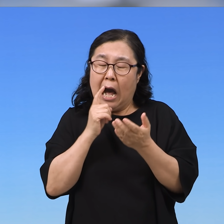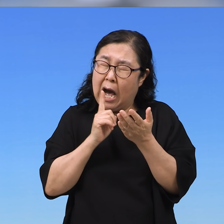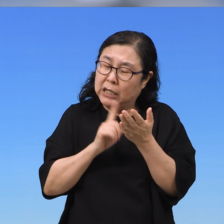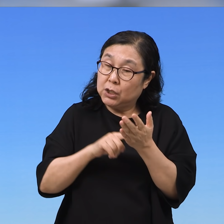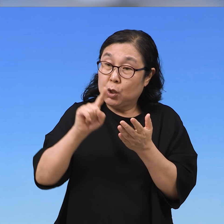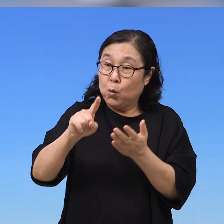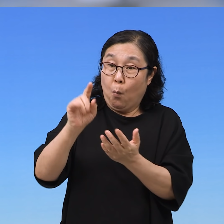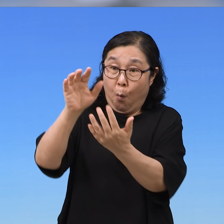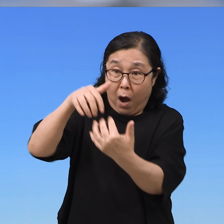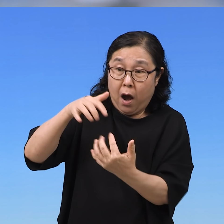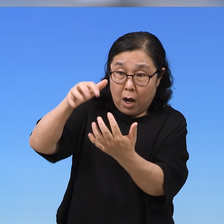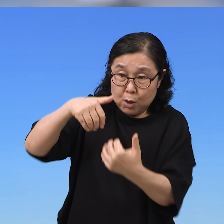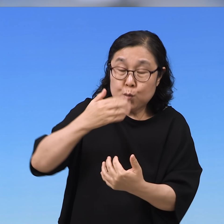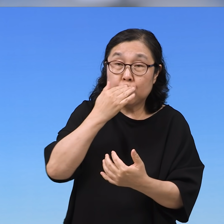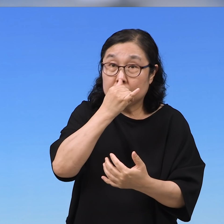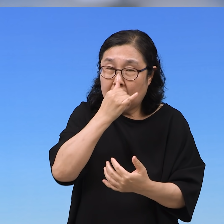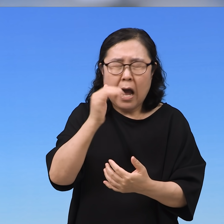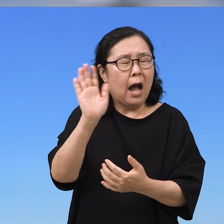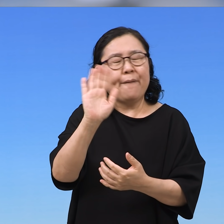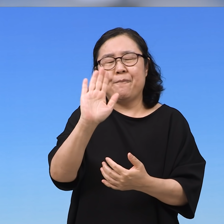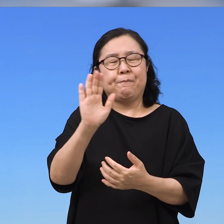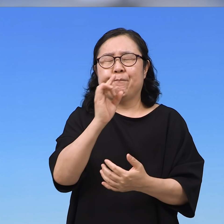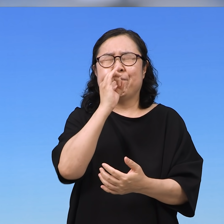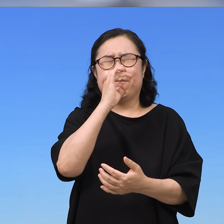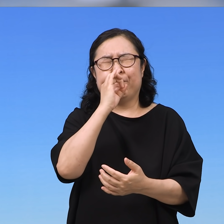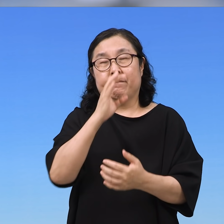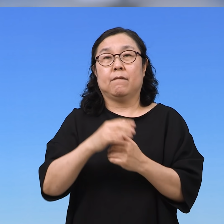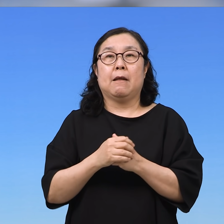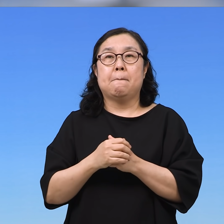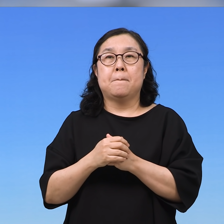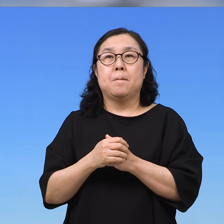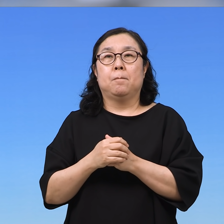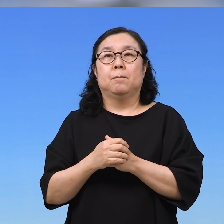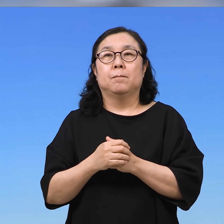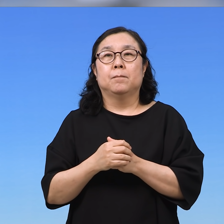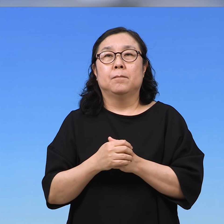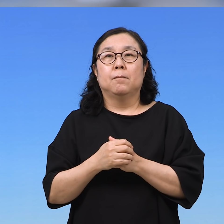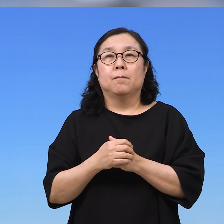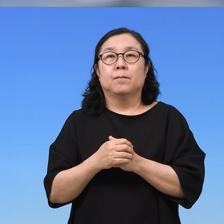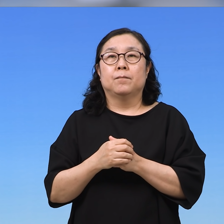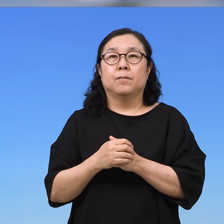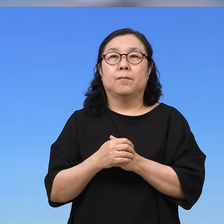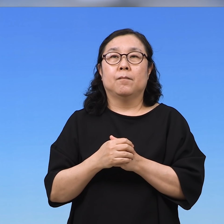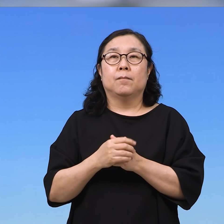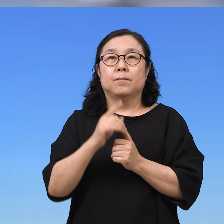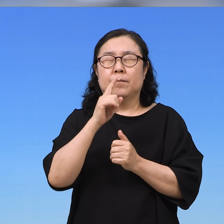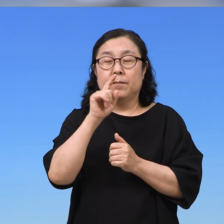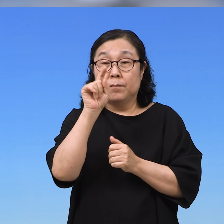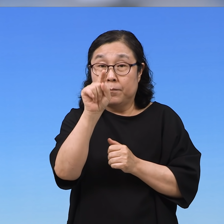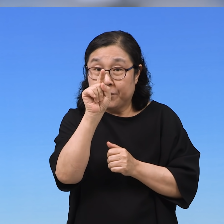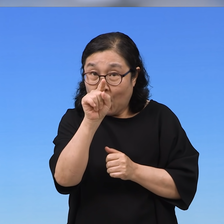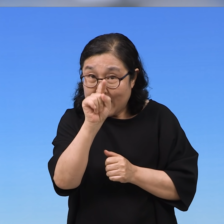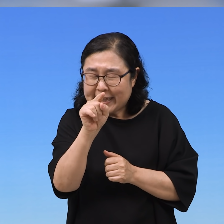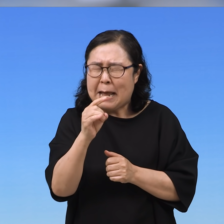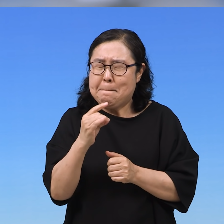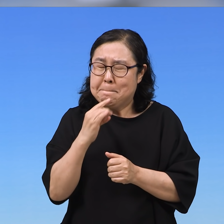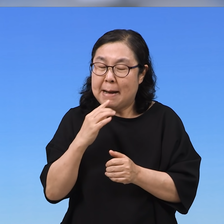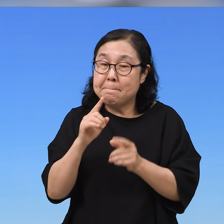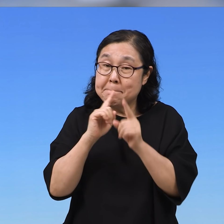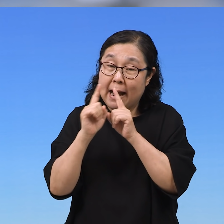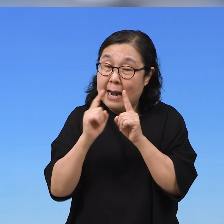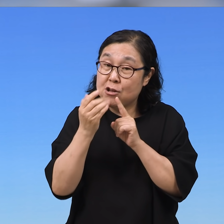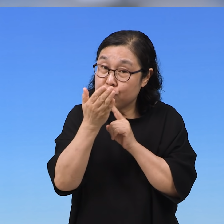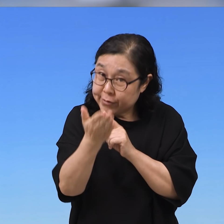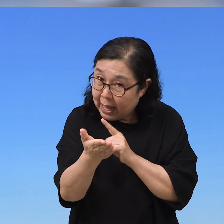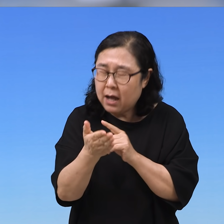너무나 쉽게 돈을 버는 방법, 이런 사람들이 참 나쁜 게요, 꼭 이런 말을 덧붙여요. 근데 너한테만